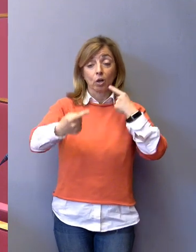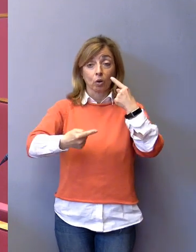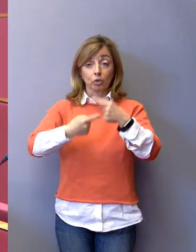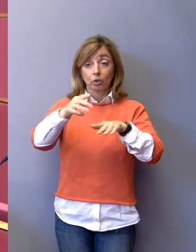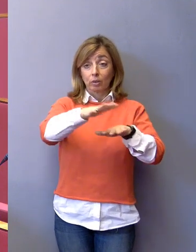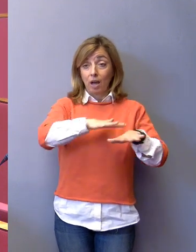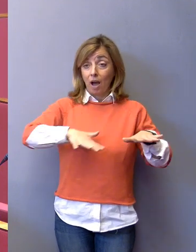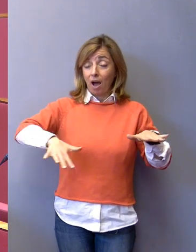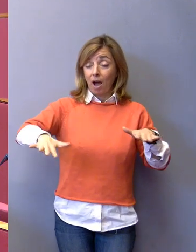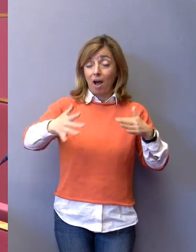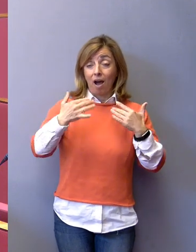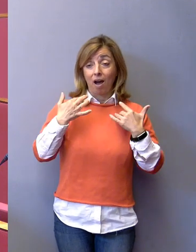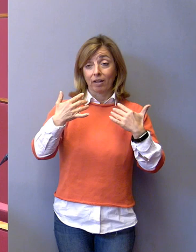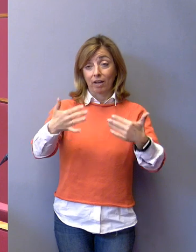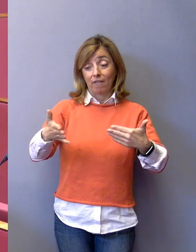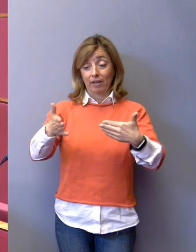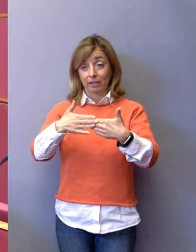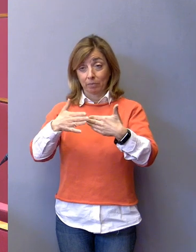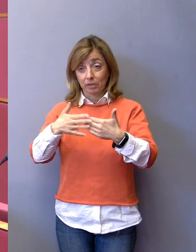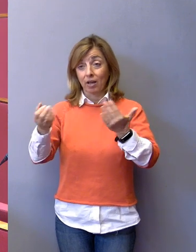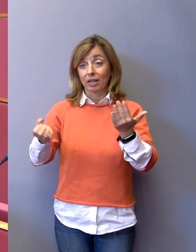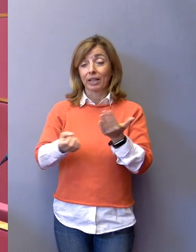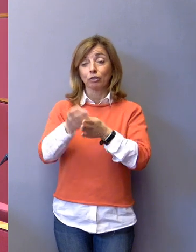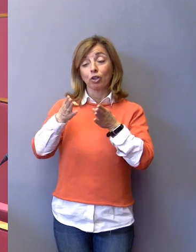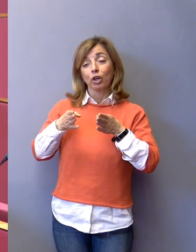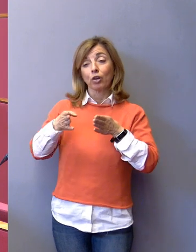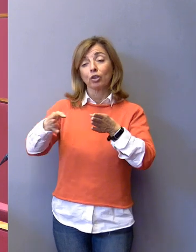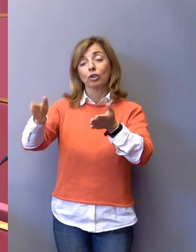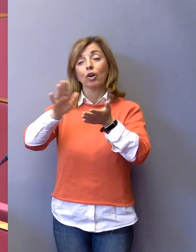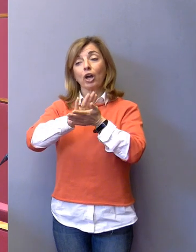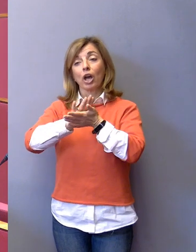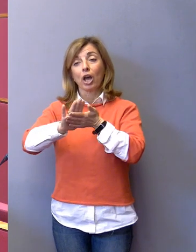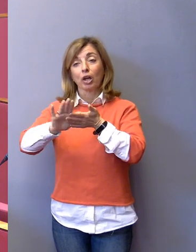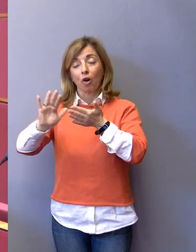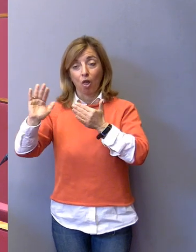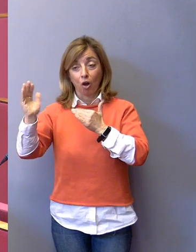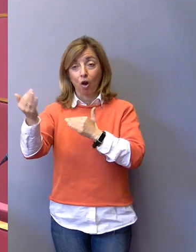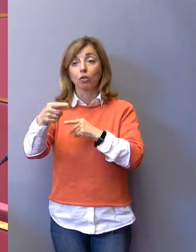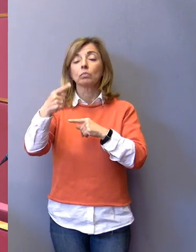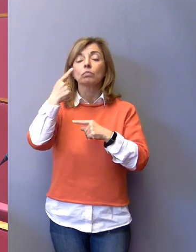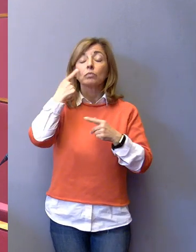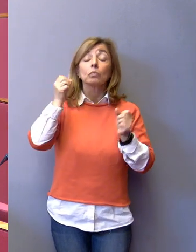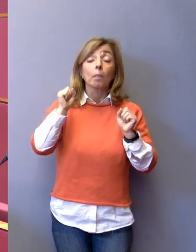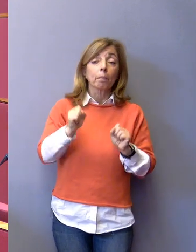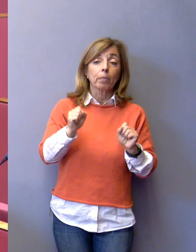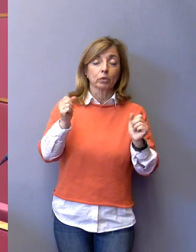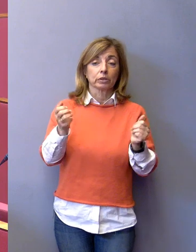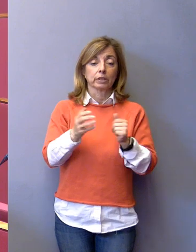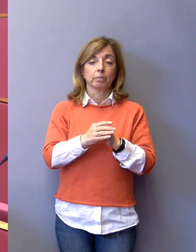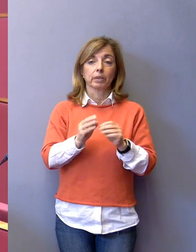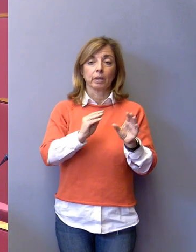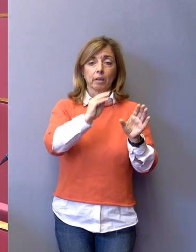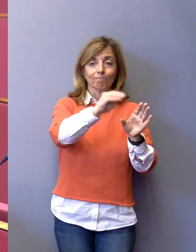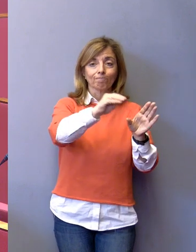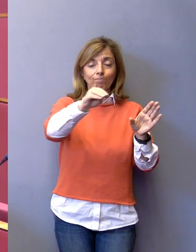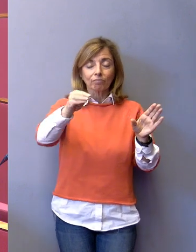contigue e la realizzazione di corridoi ecologici laddove possibile è consentito dallo stato dei luoghi la messa di